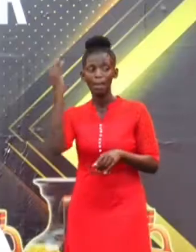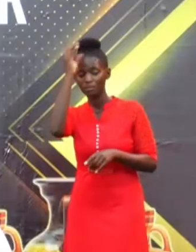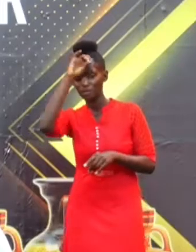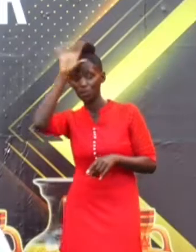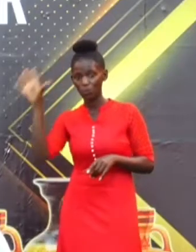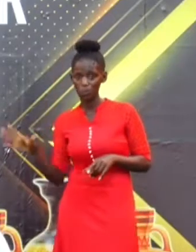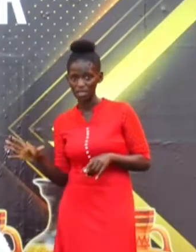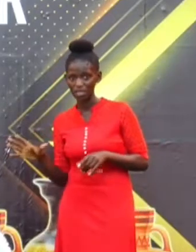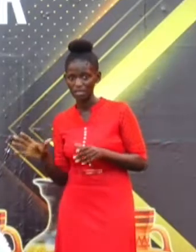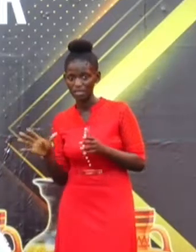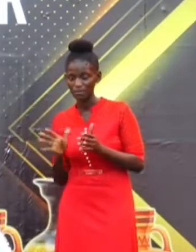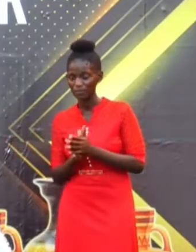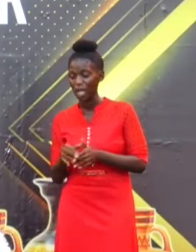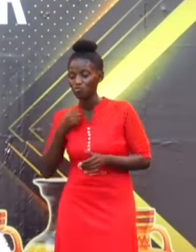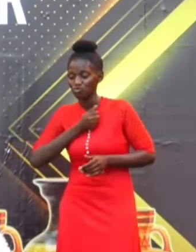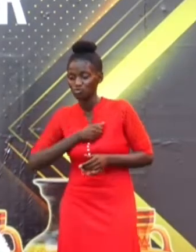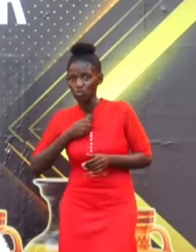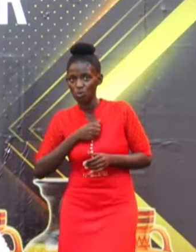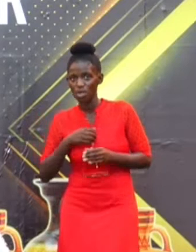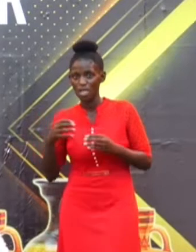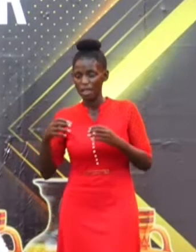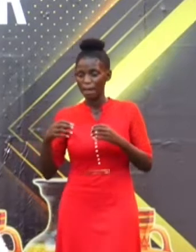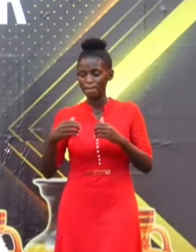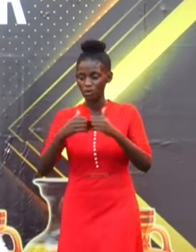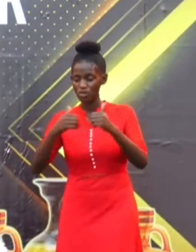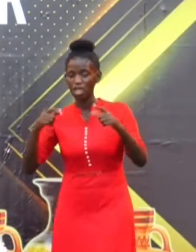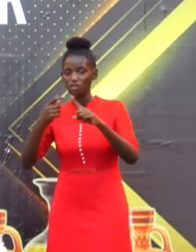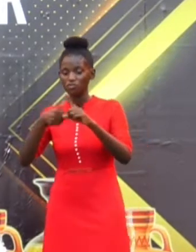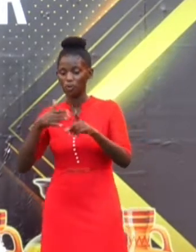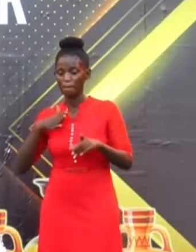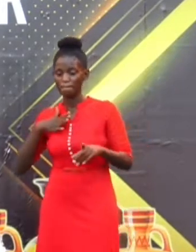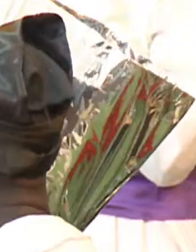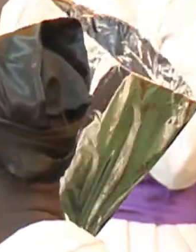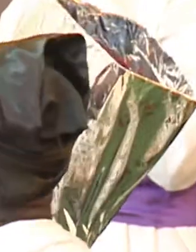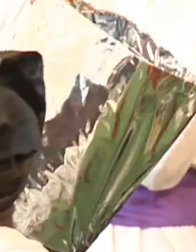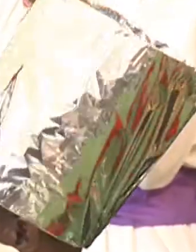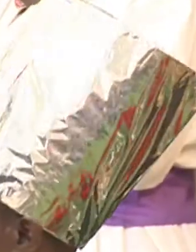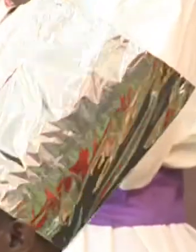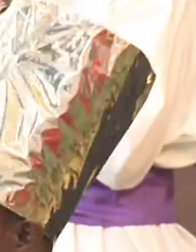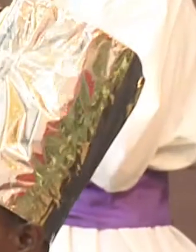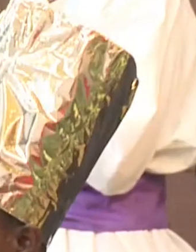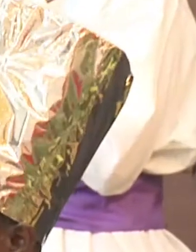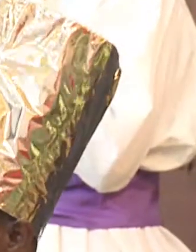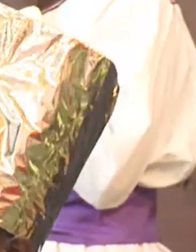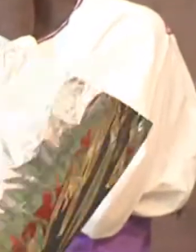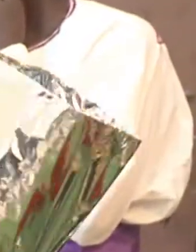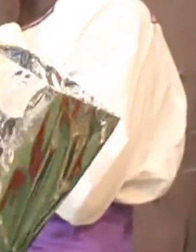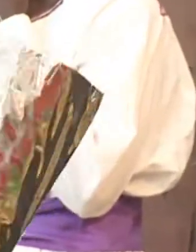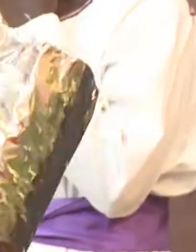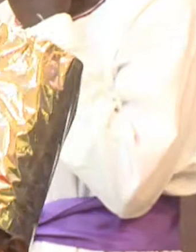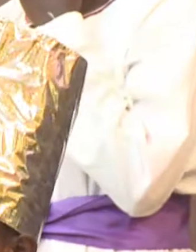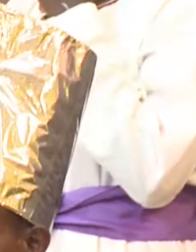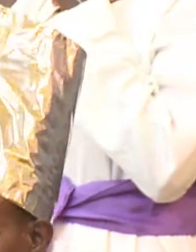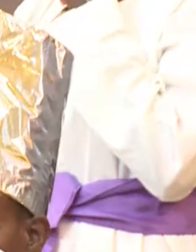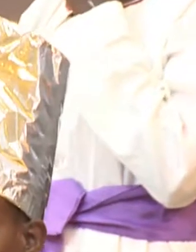nze onansonyiwa ayi kabaka nja kwawukanako ne bannange vasuti yadde akola byakola naye vasuti ogenda kujja wamwenkana